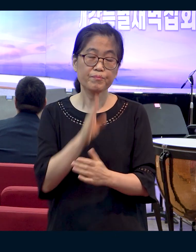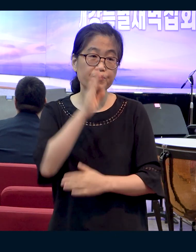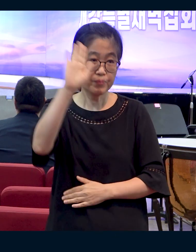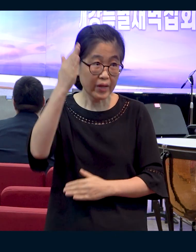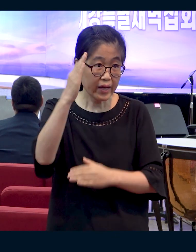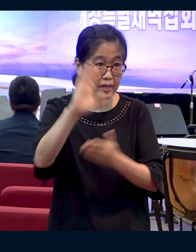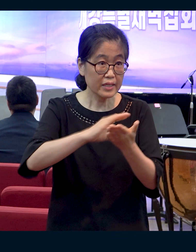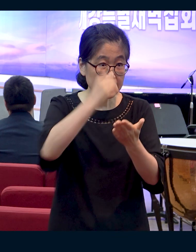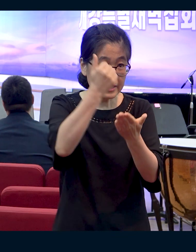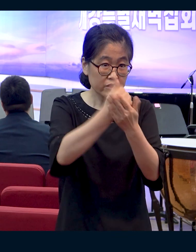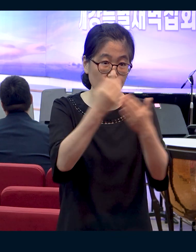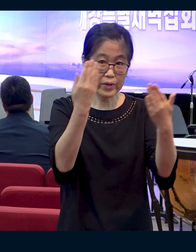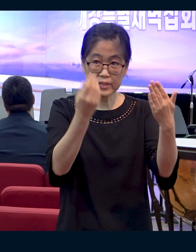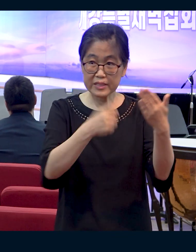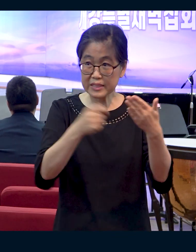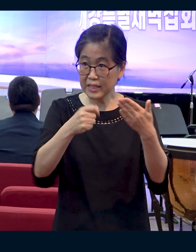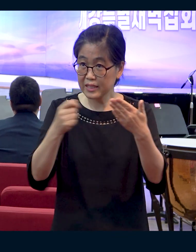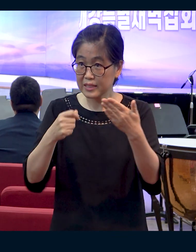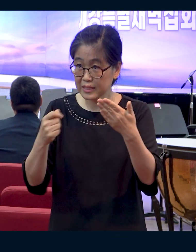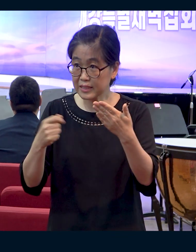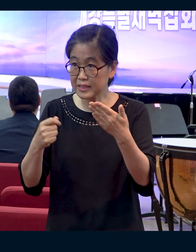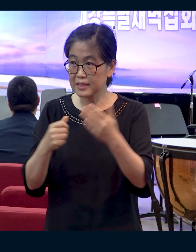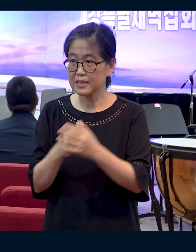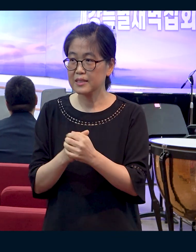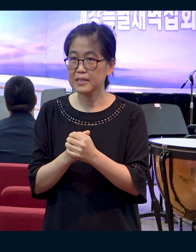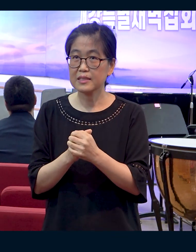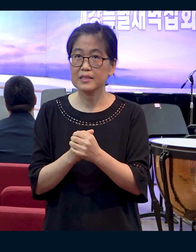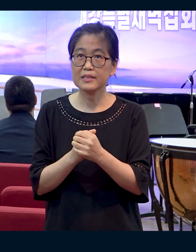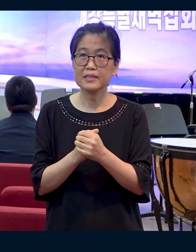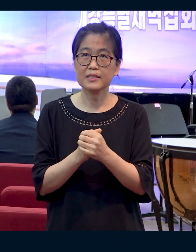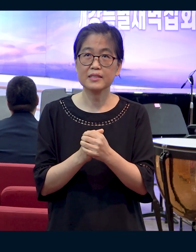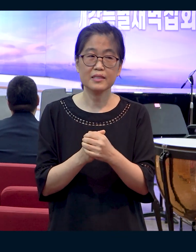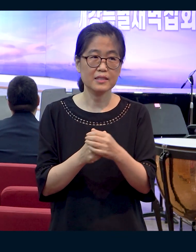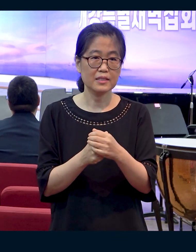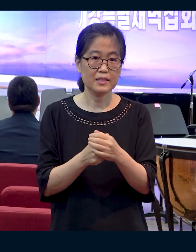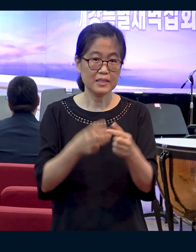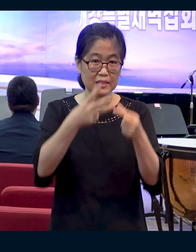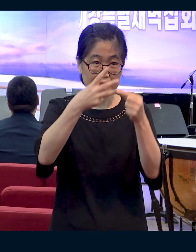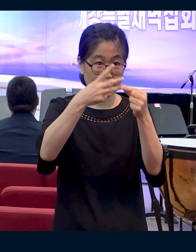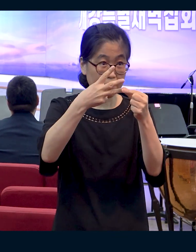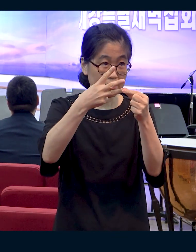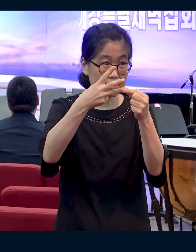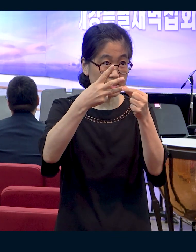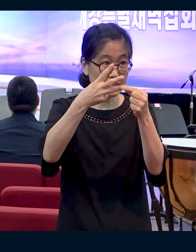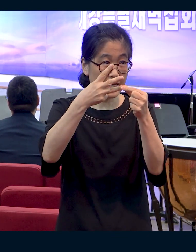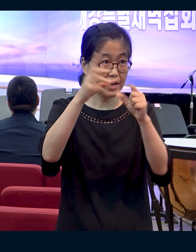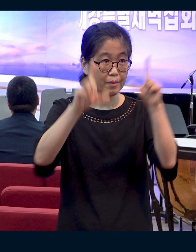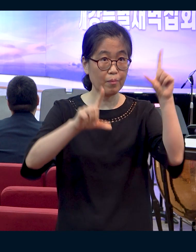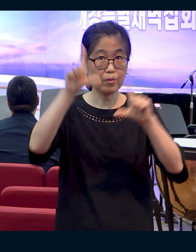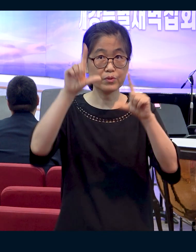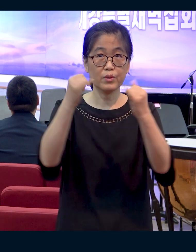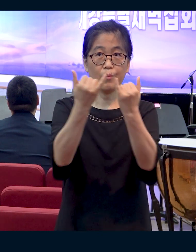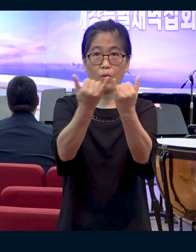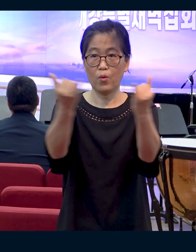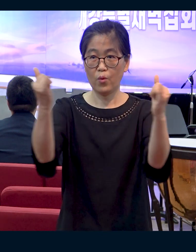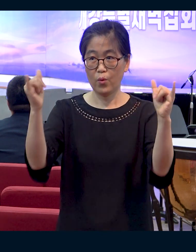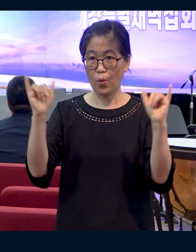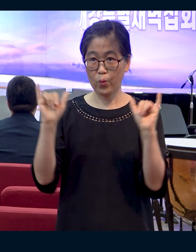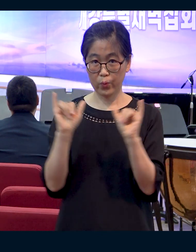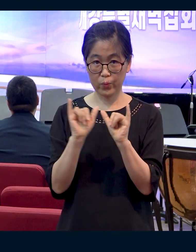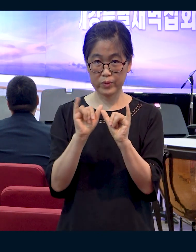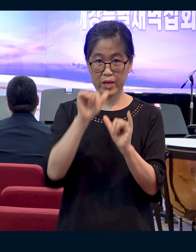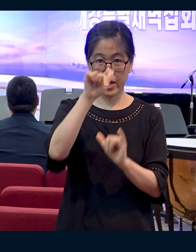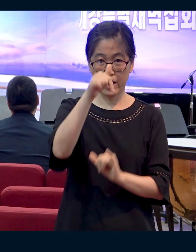참된 그리스도인의 스케치, 이제 구체적인 세 번째 모습은 바로 뭐냐? 공동체를 이루라라는 것입니다.